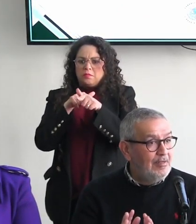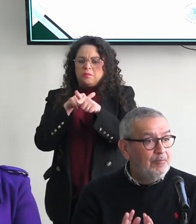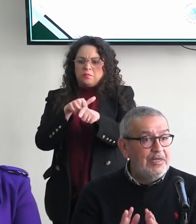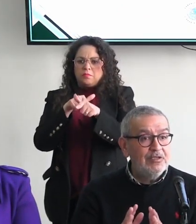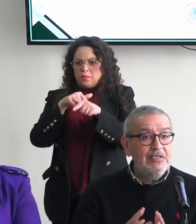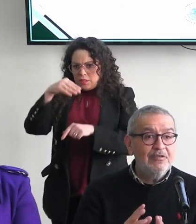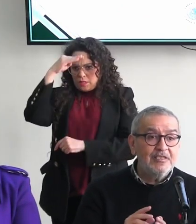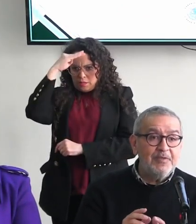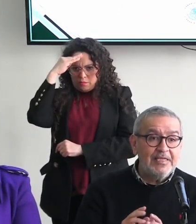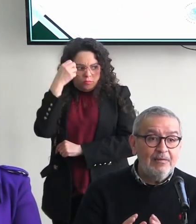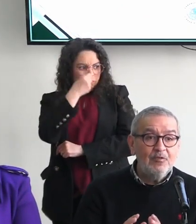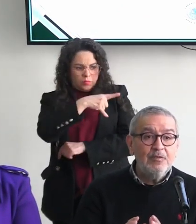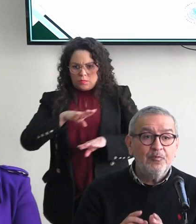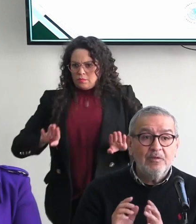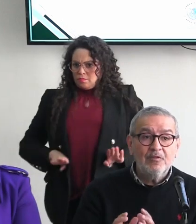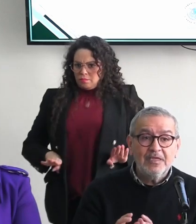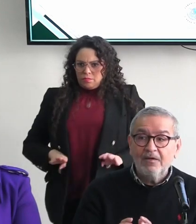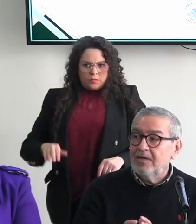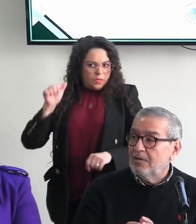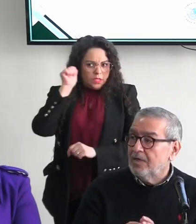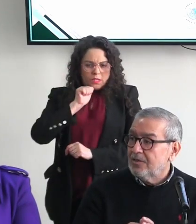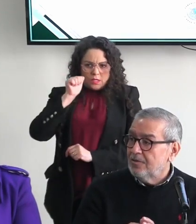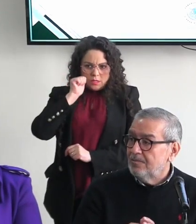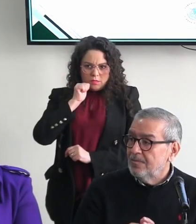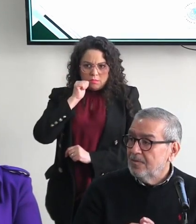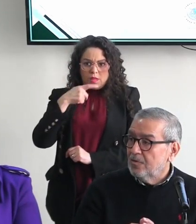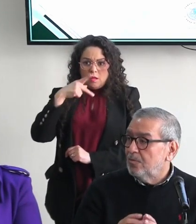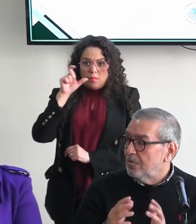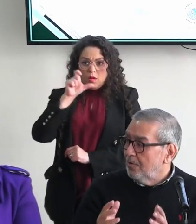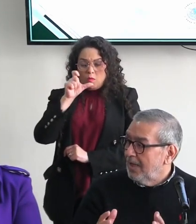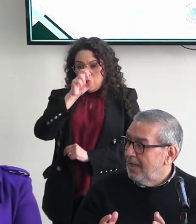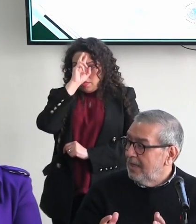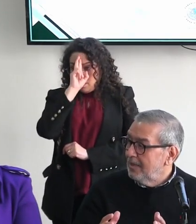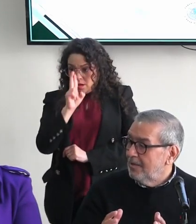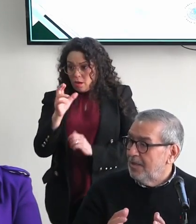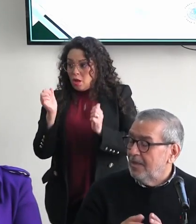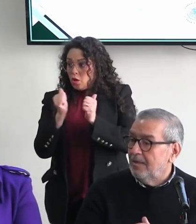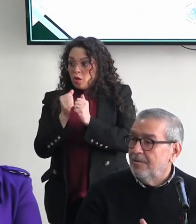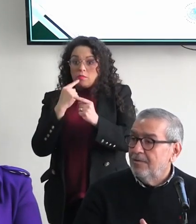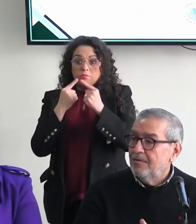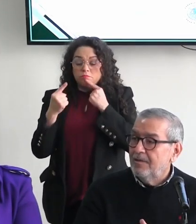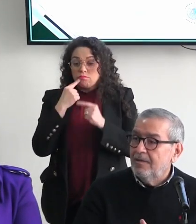siempre, pero si nos respetamos y podemos llegar a un acuerdo, como lo ha